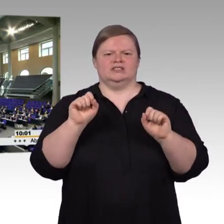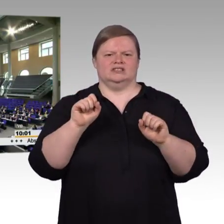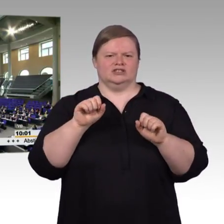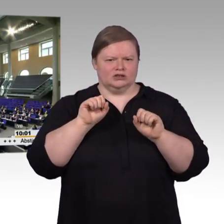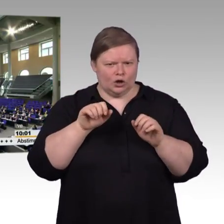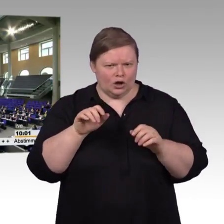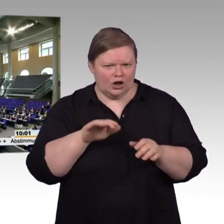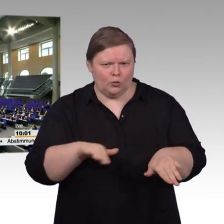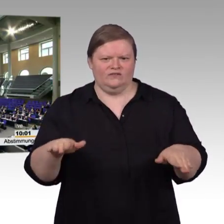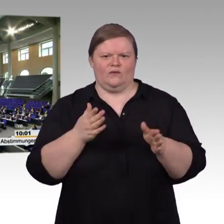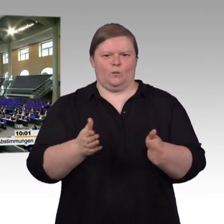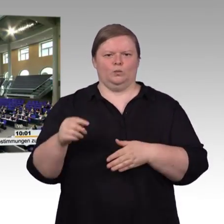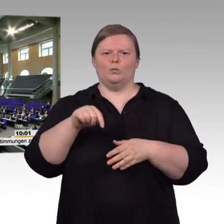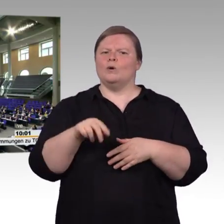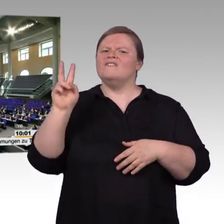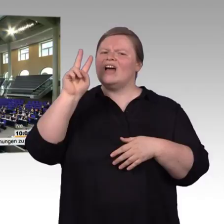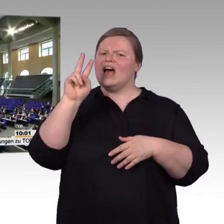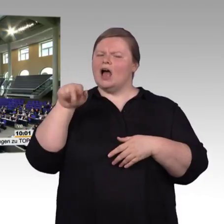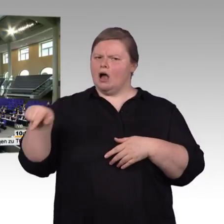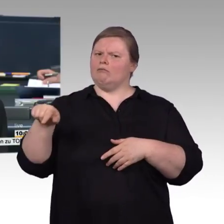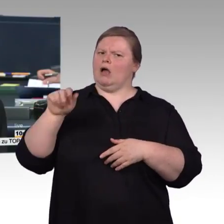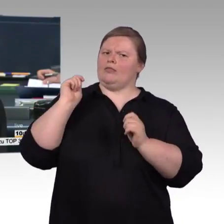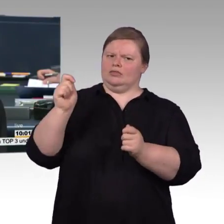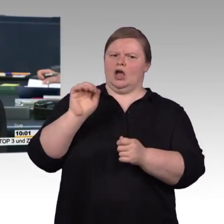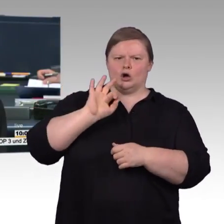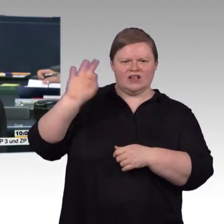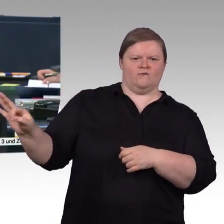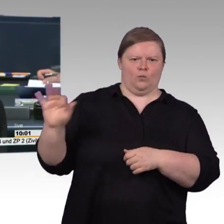Wer enthält sich? Dann ist dieser Antrag